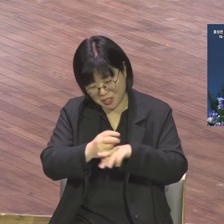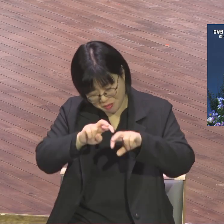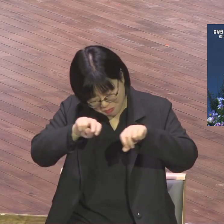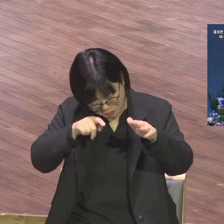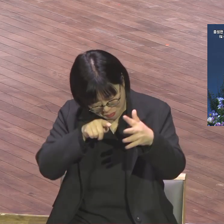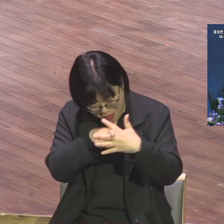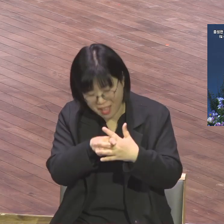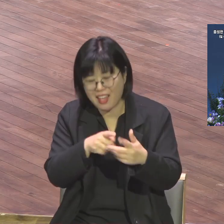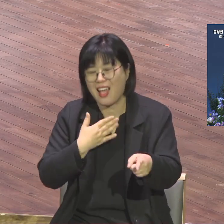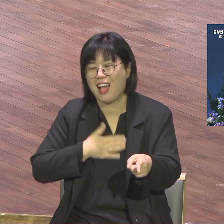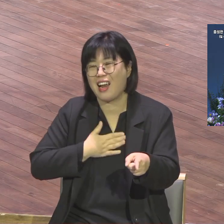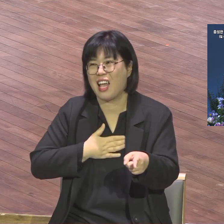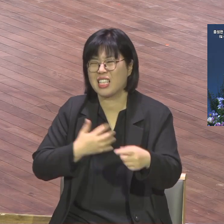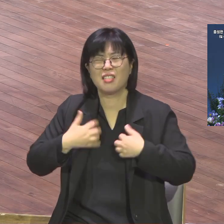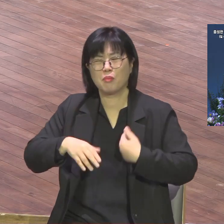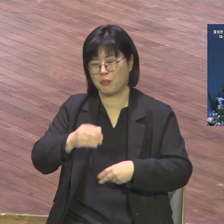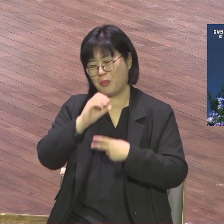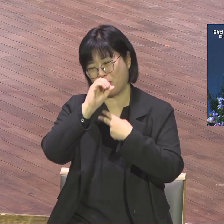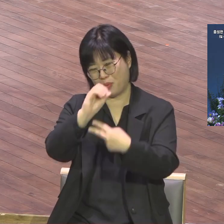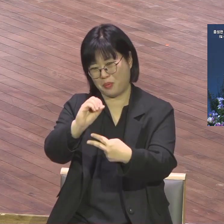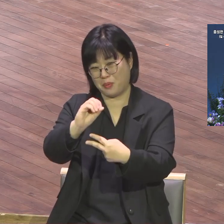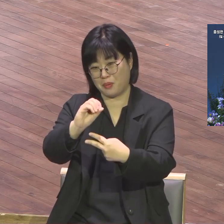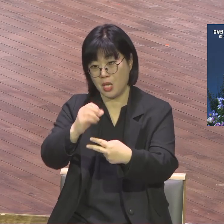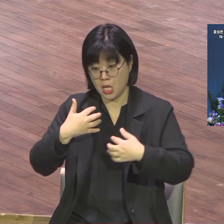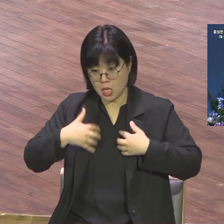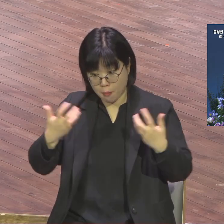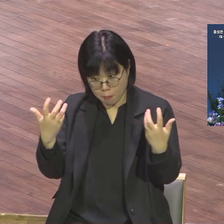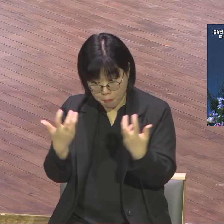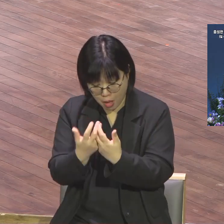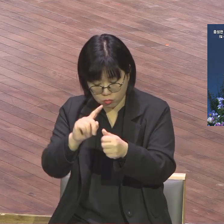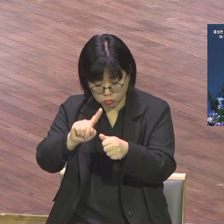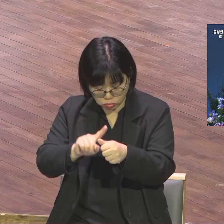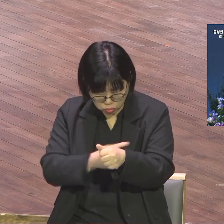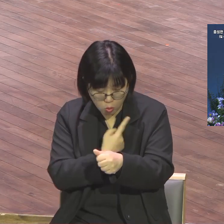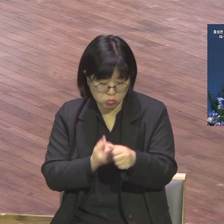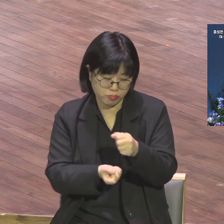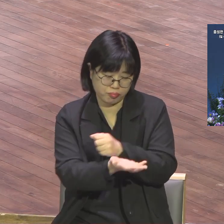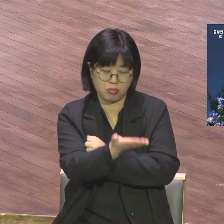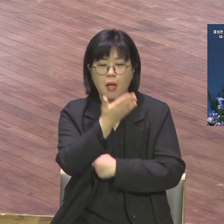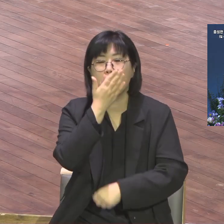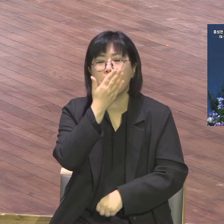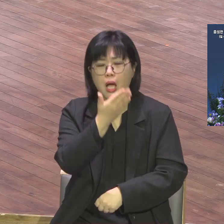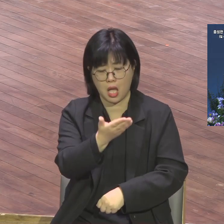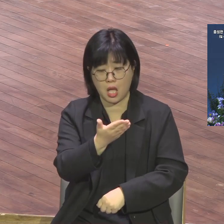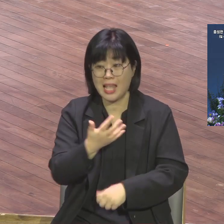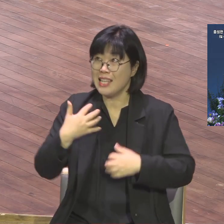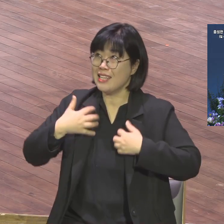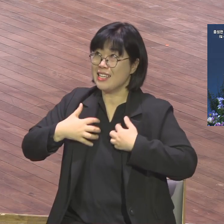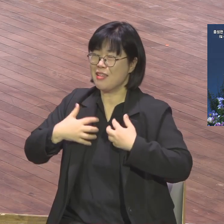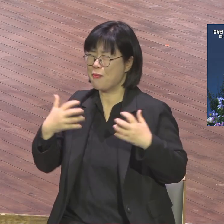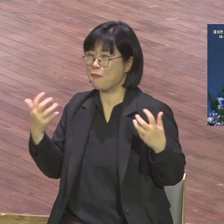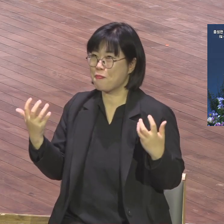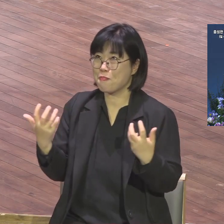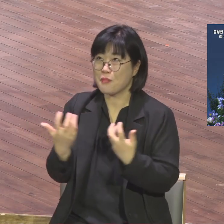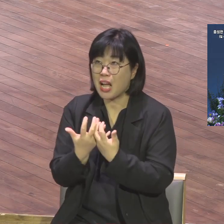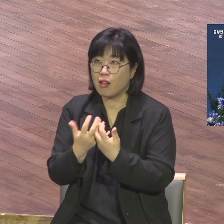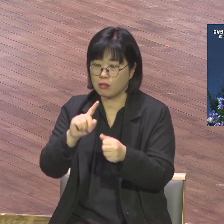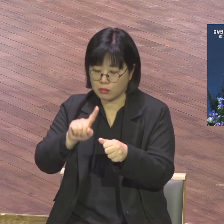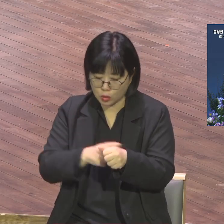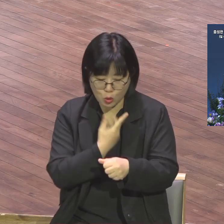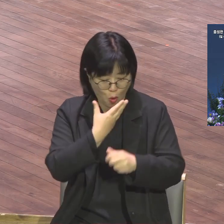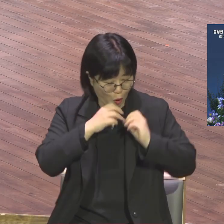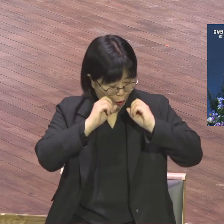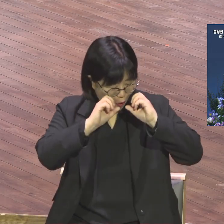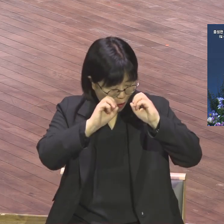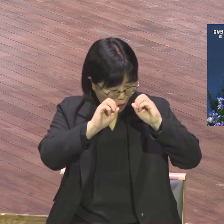여러분 정말 그리스도 안에 기쁨 해보면 사람이 하는 게 뭐냐? 전도와 선교예요. 이 소리 들으면